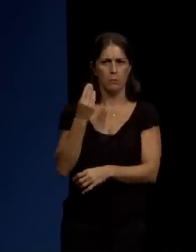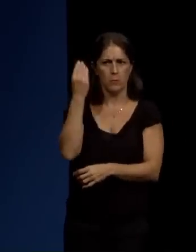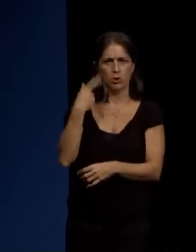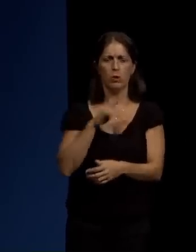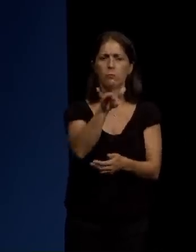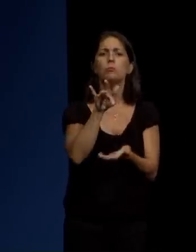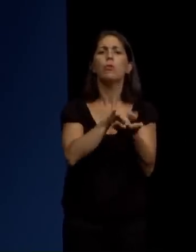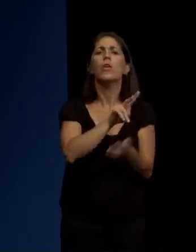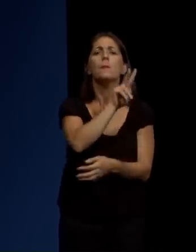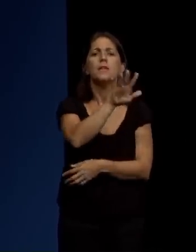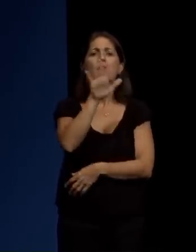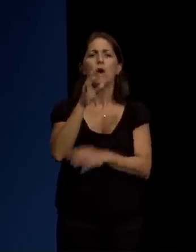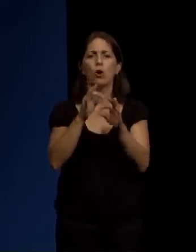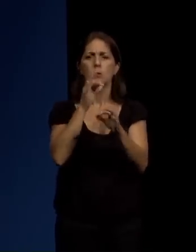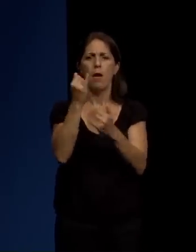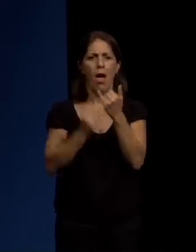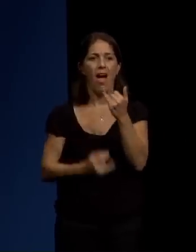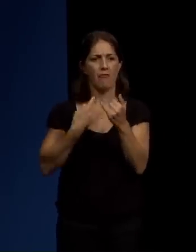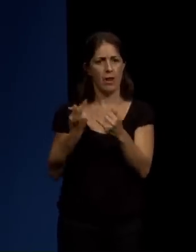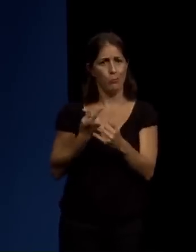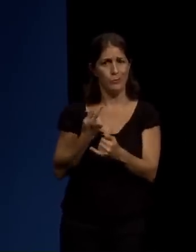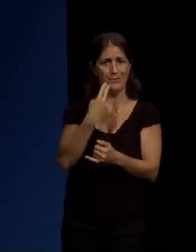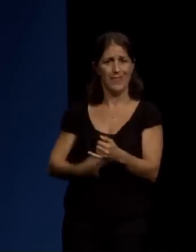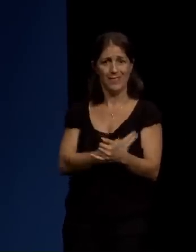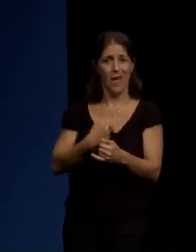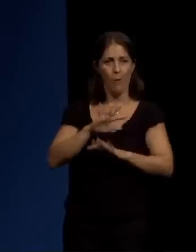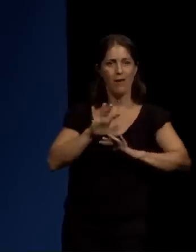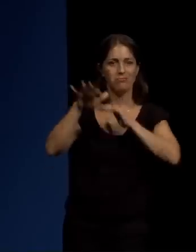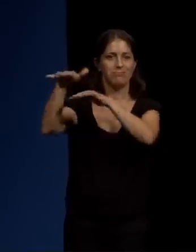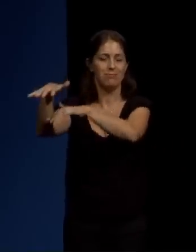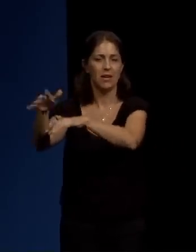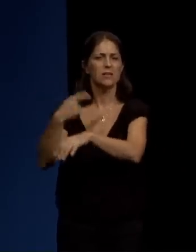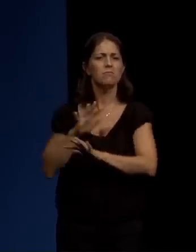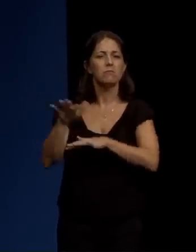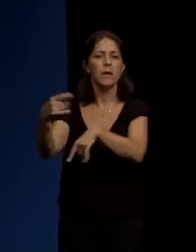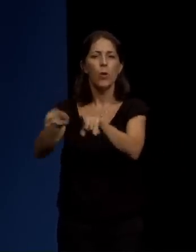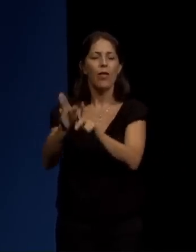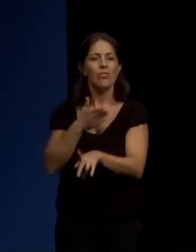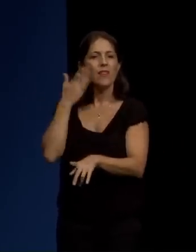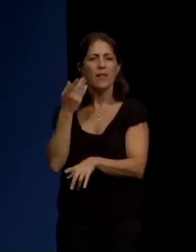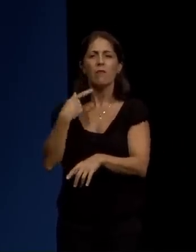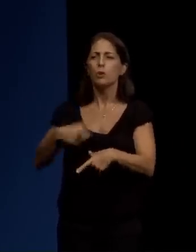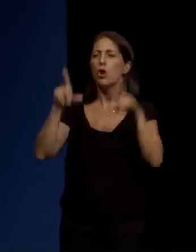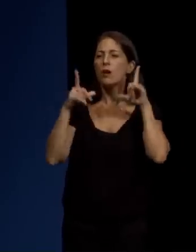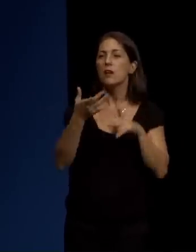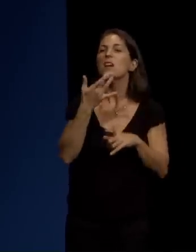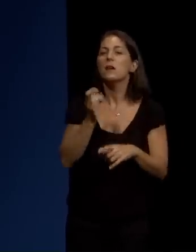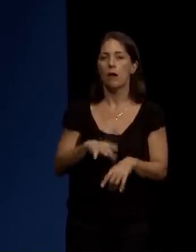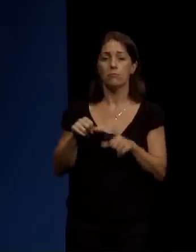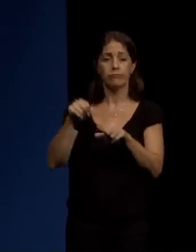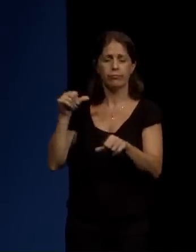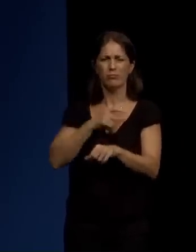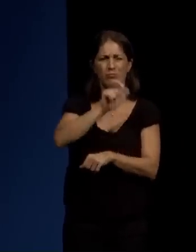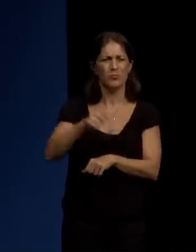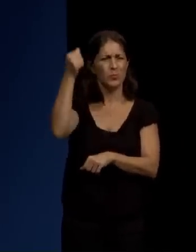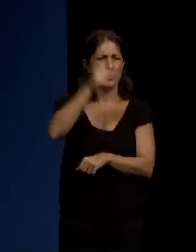25 de setembro, cando a Marea chegue por fin a San Caetano. Esa corrente de dignidade protagonizaron antes que nós miles de